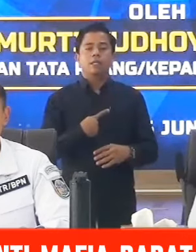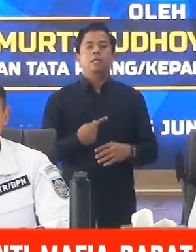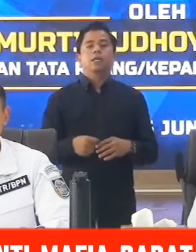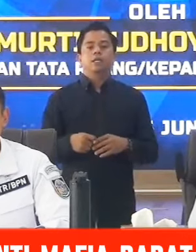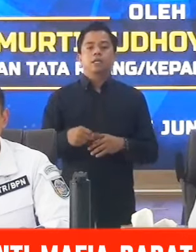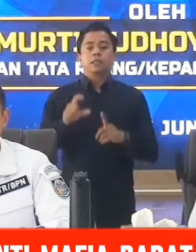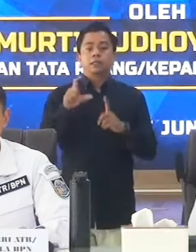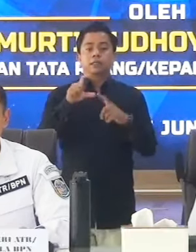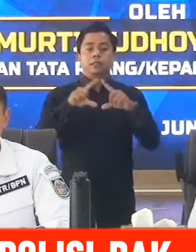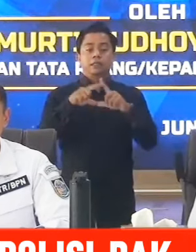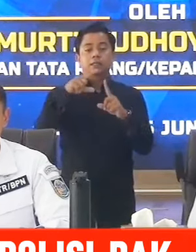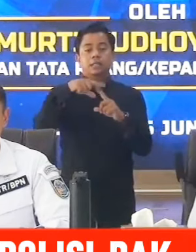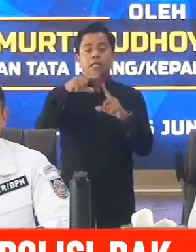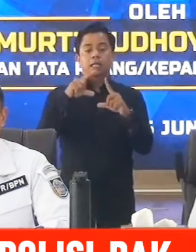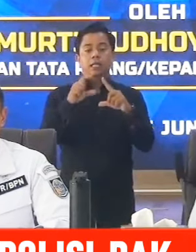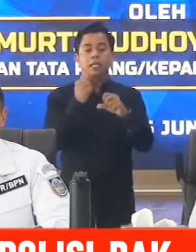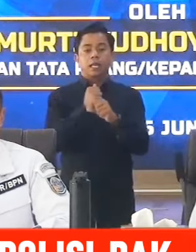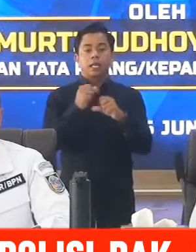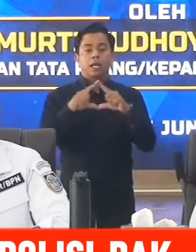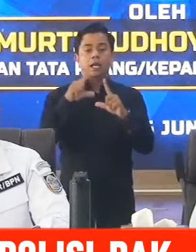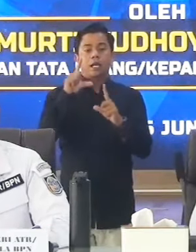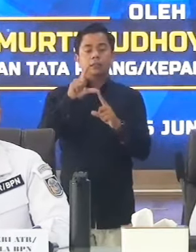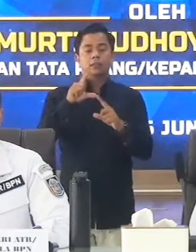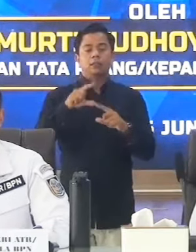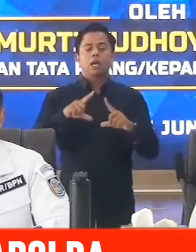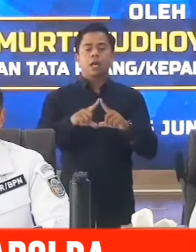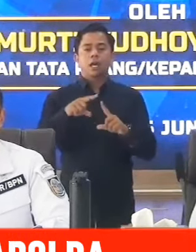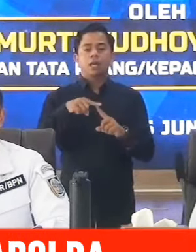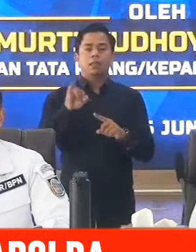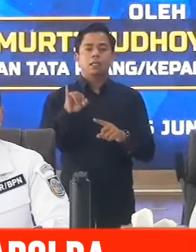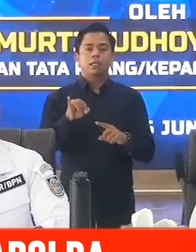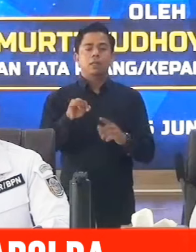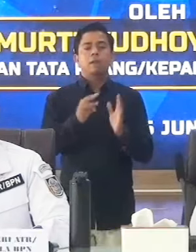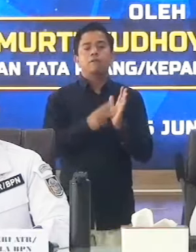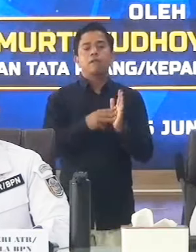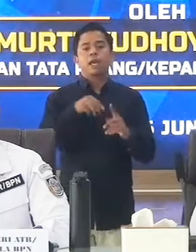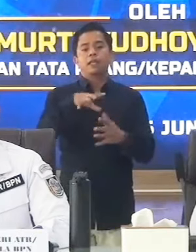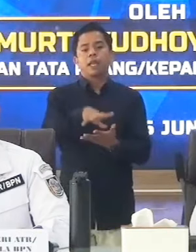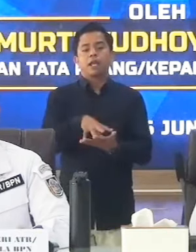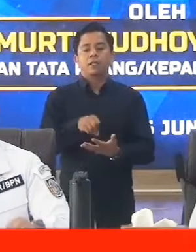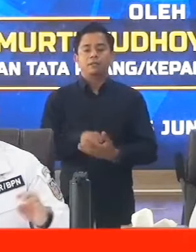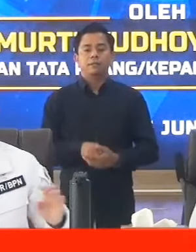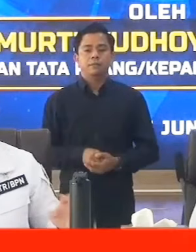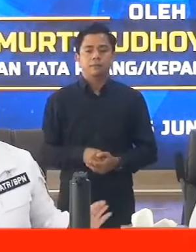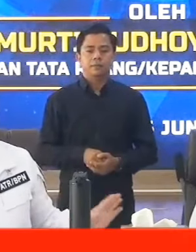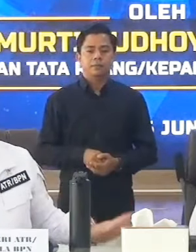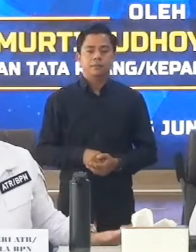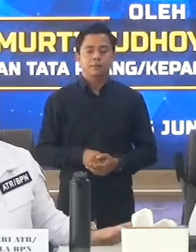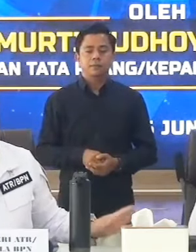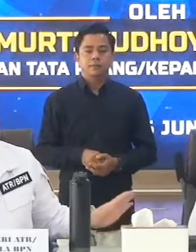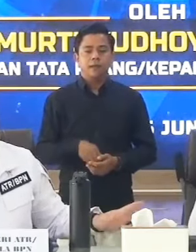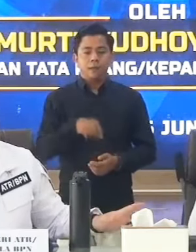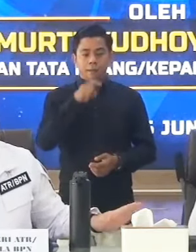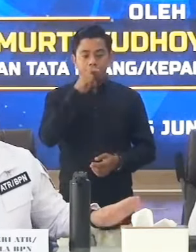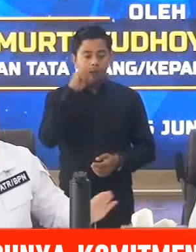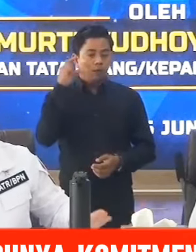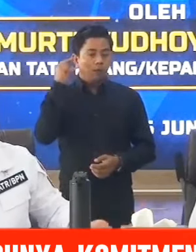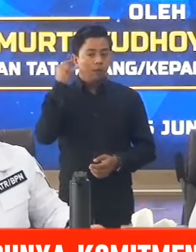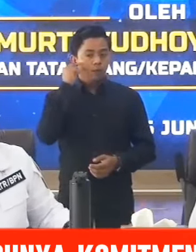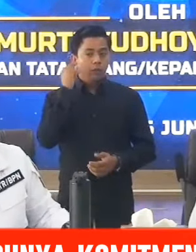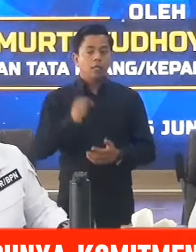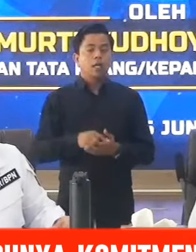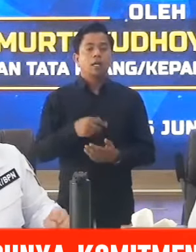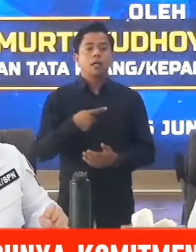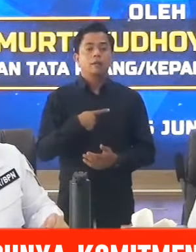Anti Mafia Tanah. Tadi kami di ruang Kapolda Gubernur, Pak Kapolda, kami